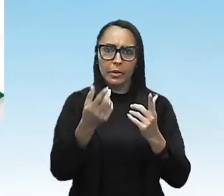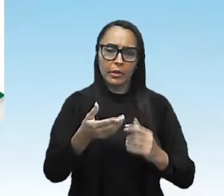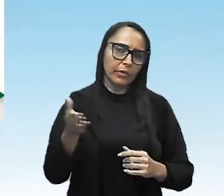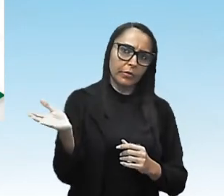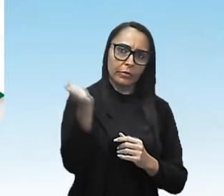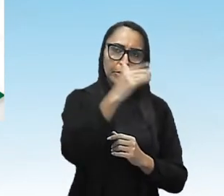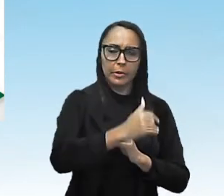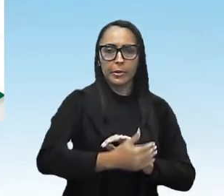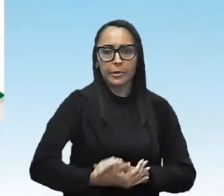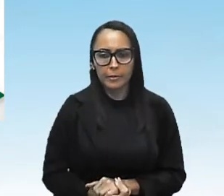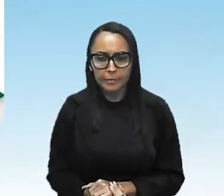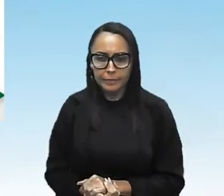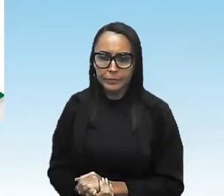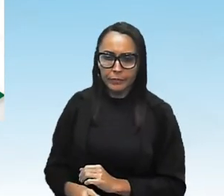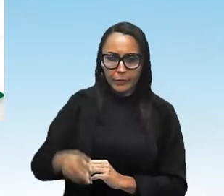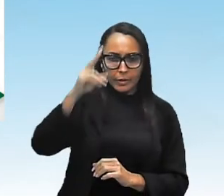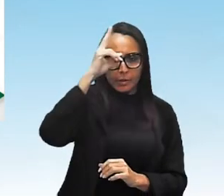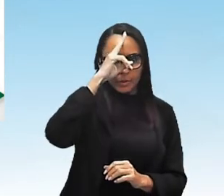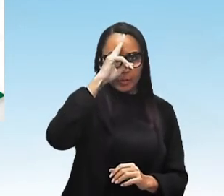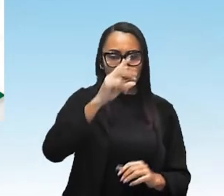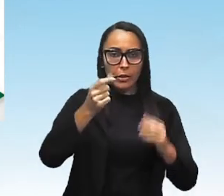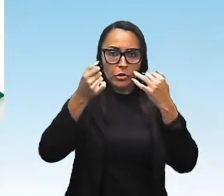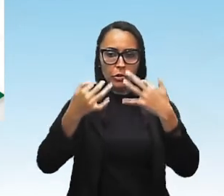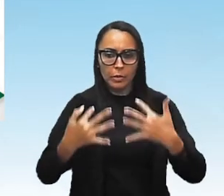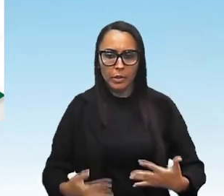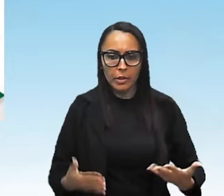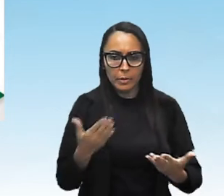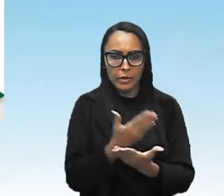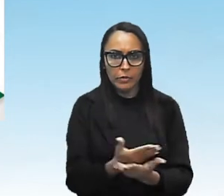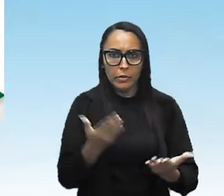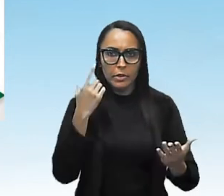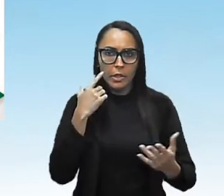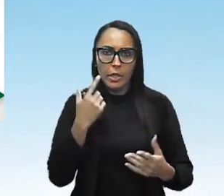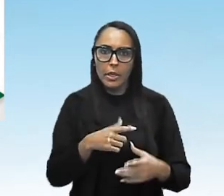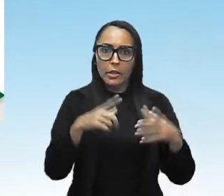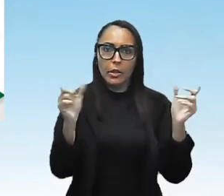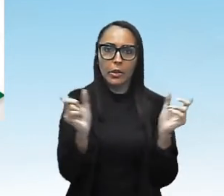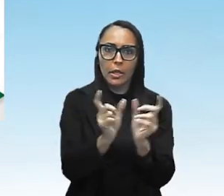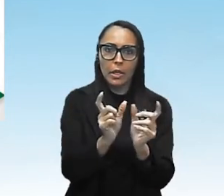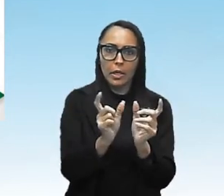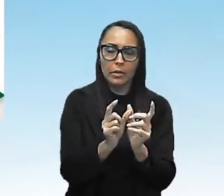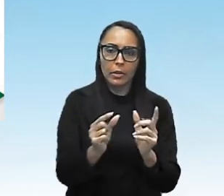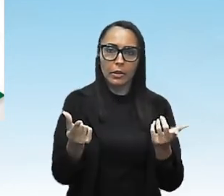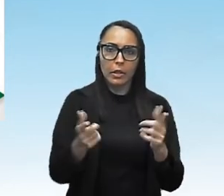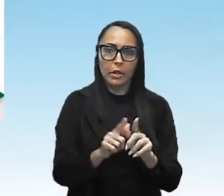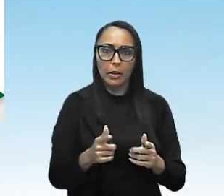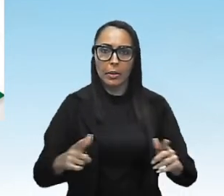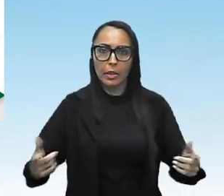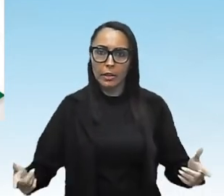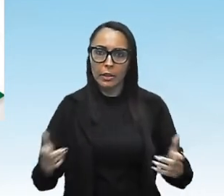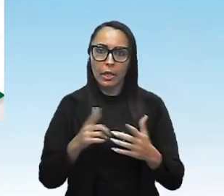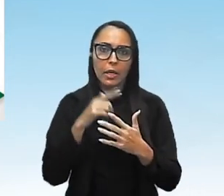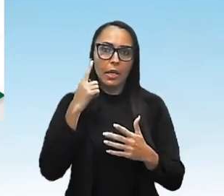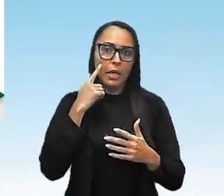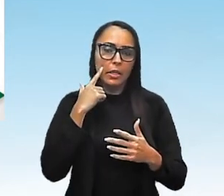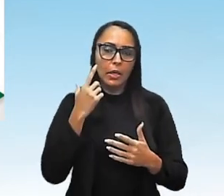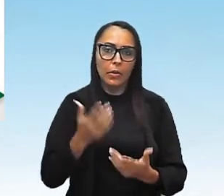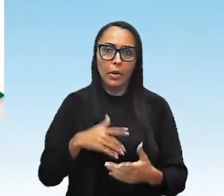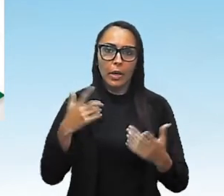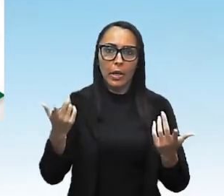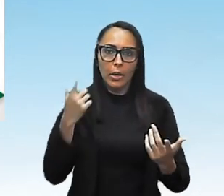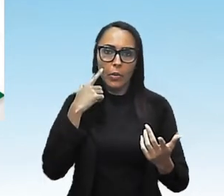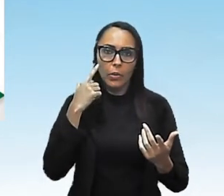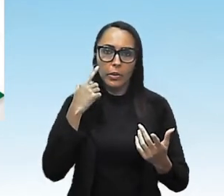caminhando. E lembrar que eu falei a vocês das classes gramaticais, da morfologia. Morfologia é o estudo da